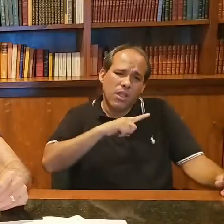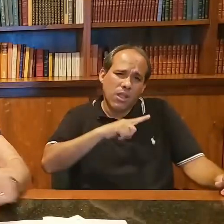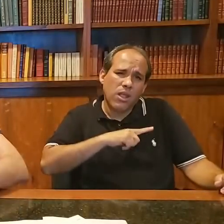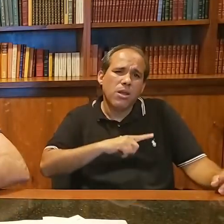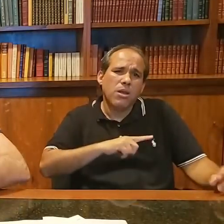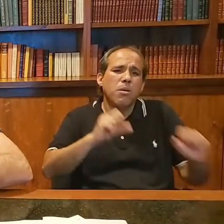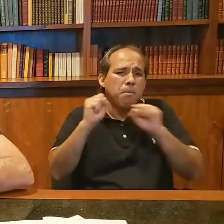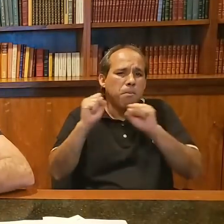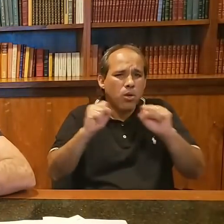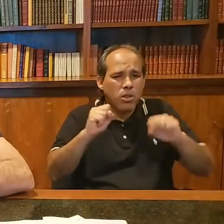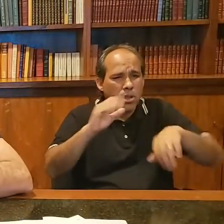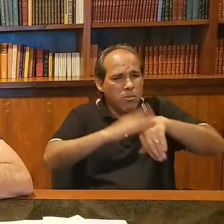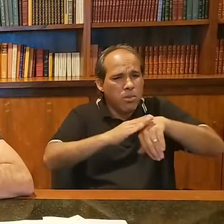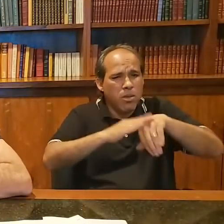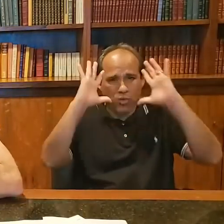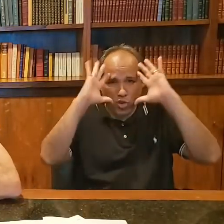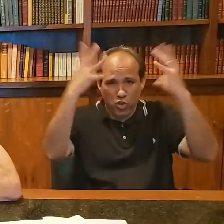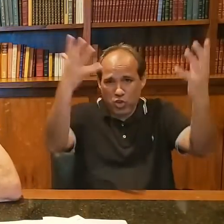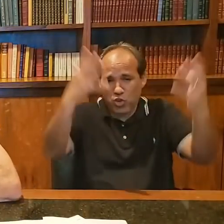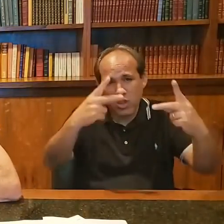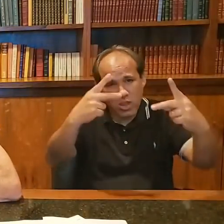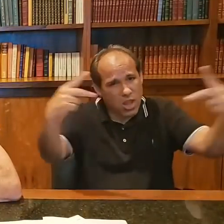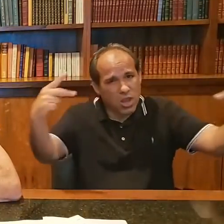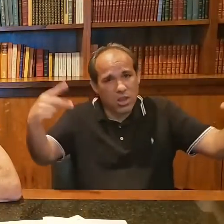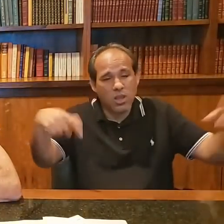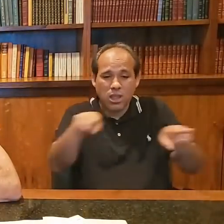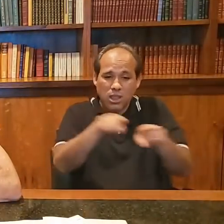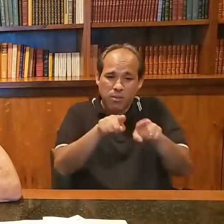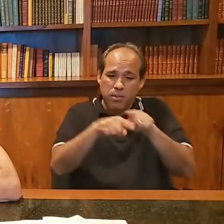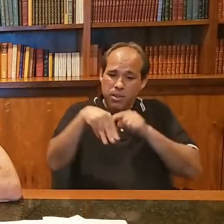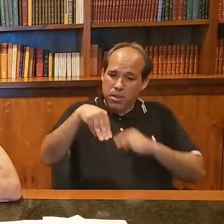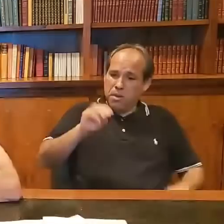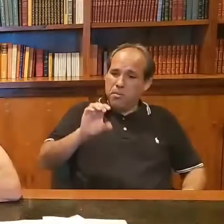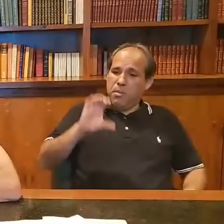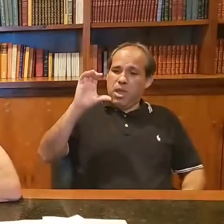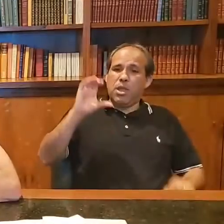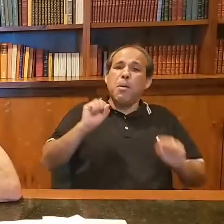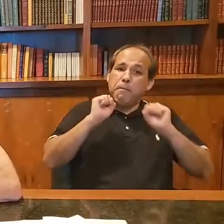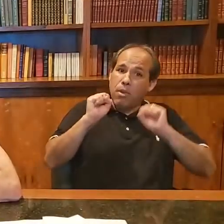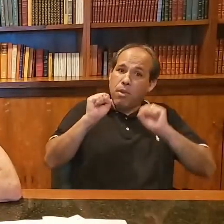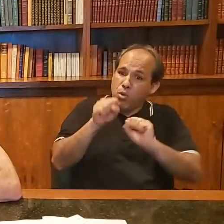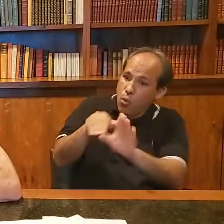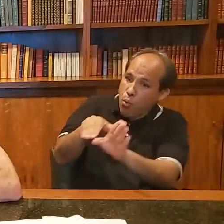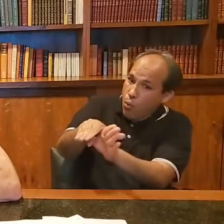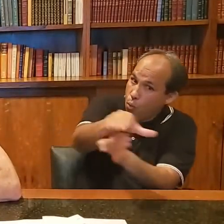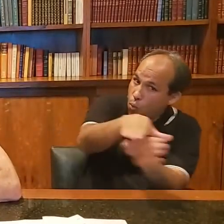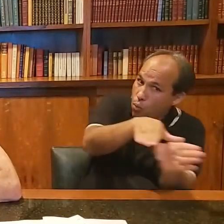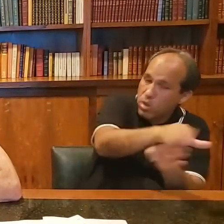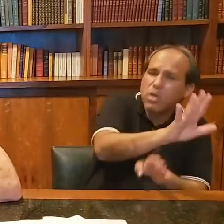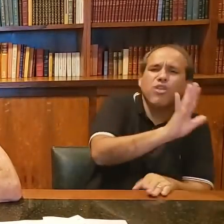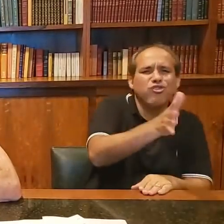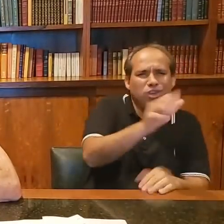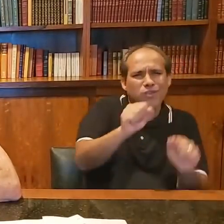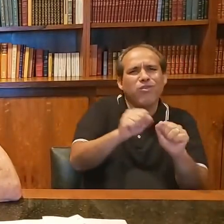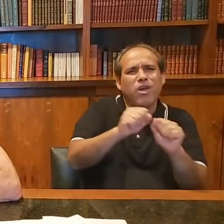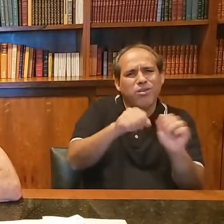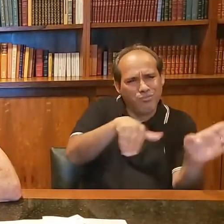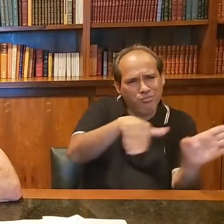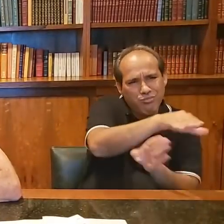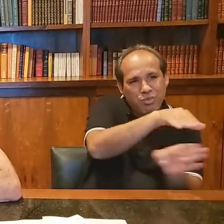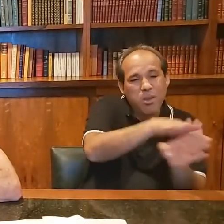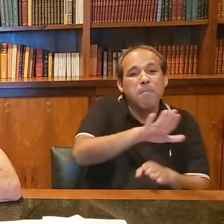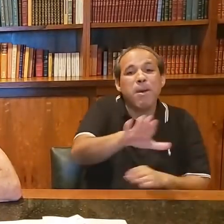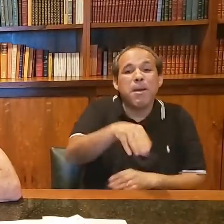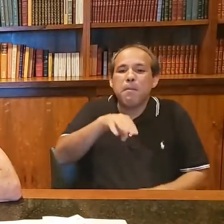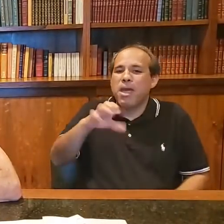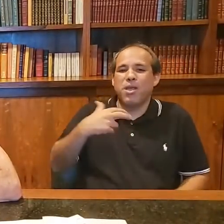de decidir. Então, isso também, o MEC, ele pode orientar, nós temos feito isso, mas ele não tem